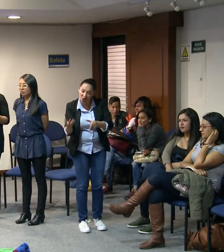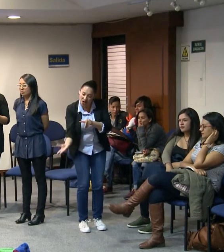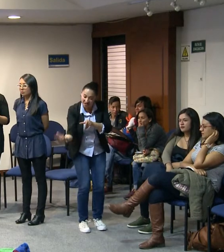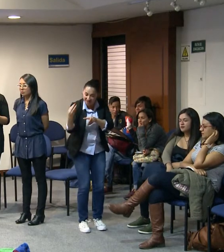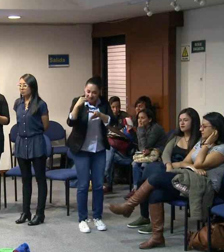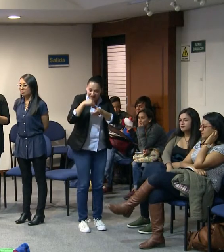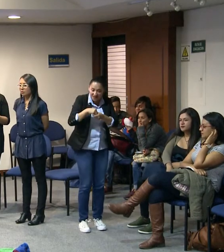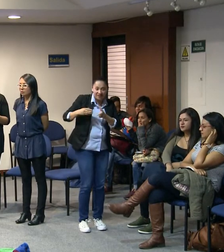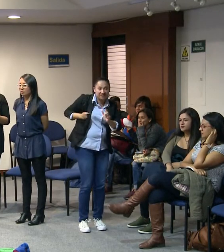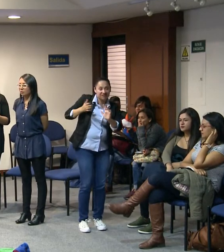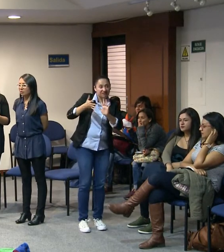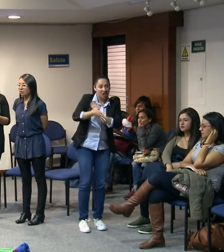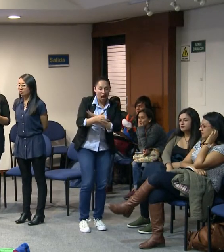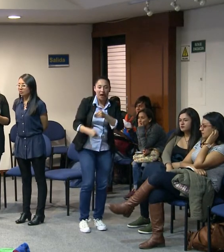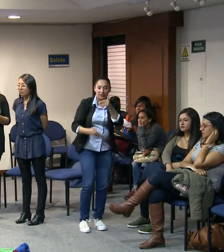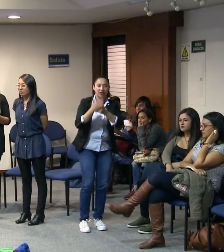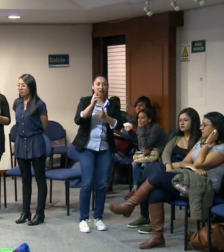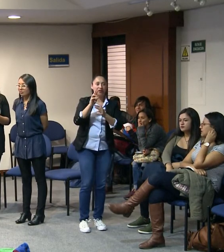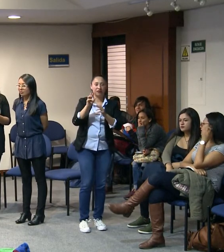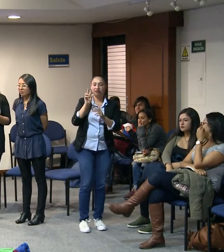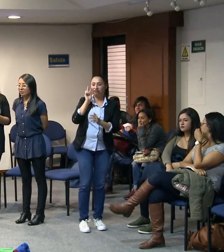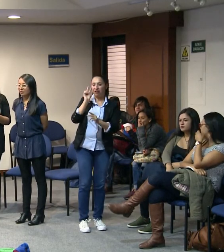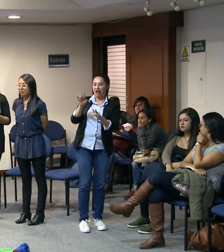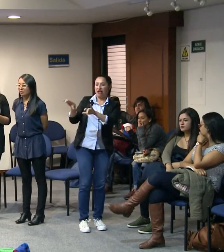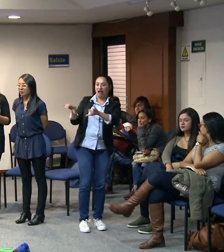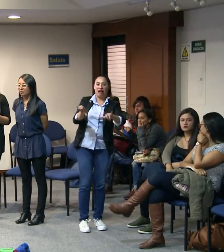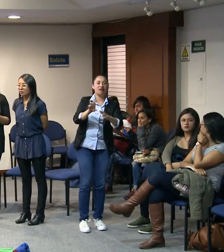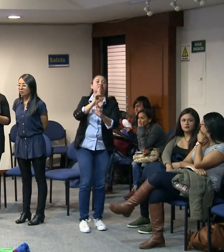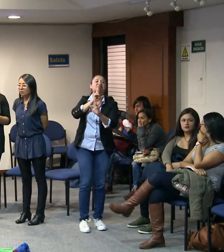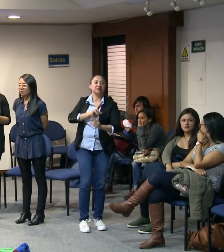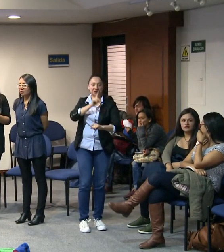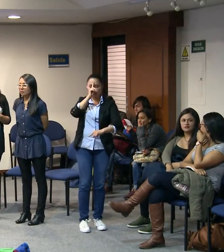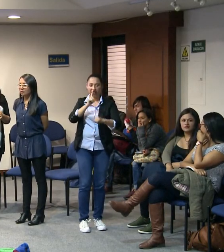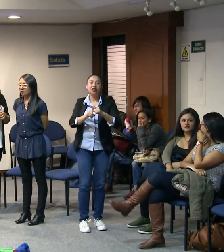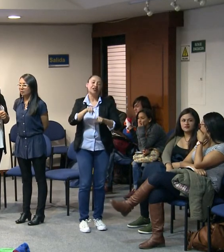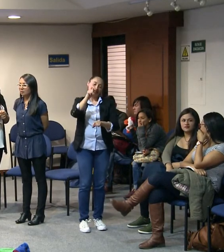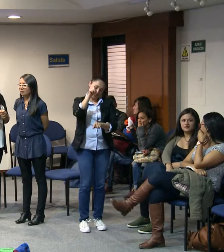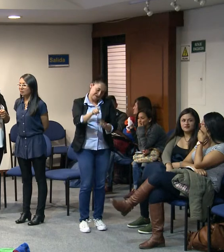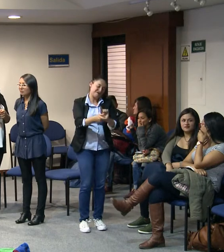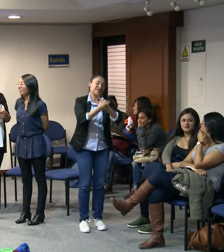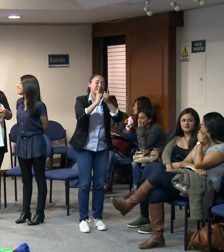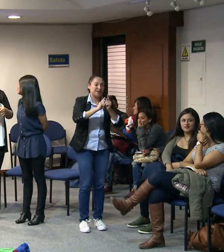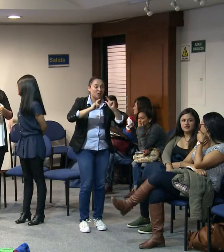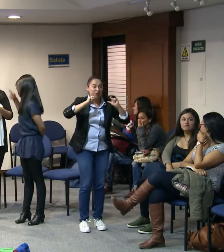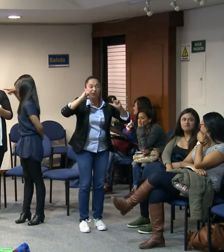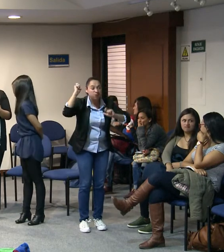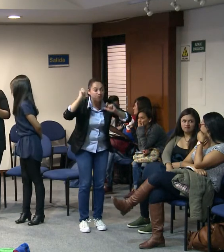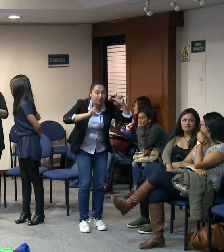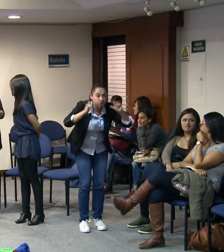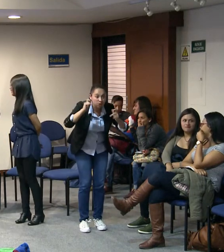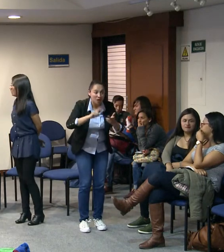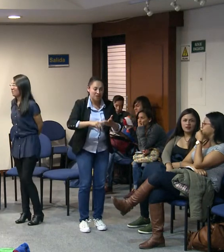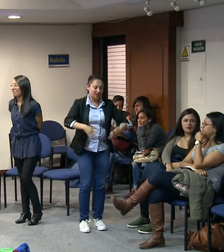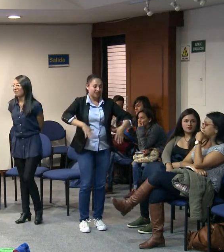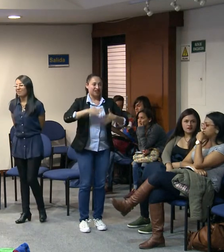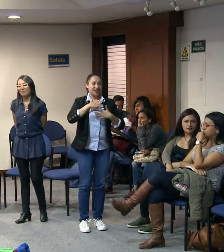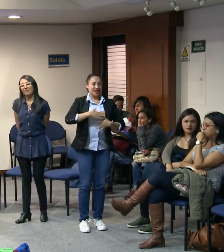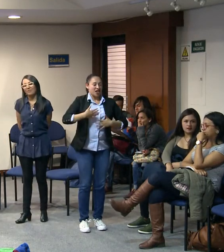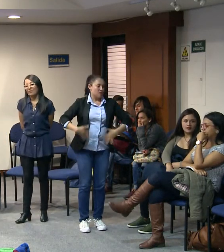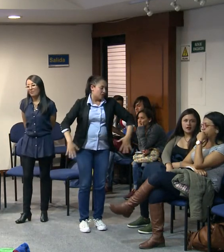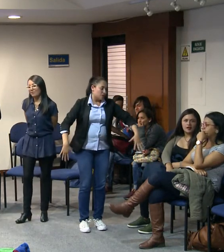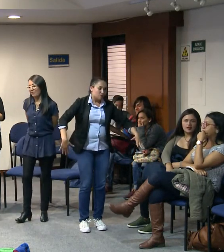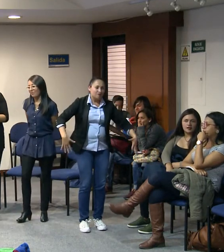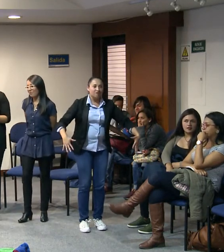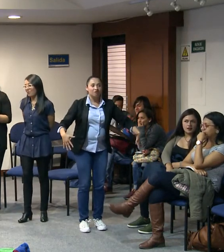cuando comenzamos a ver los resultados. Entonces sí tuvimos que cambiar un poco las expresiones de nosotras, ser un poco más sueltas en